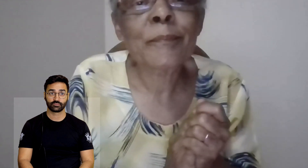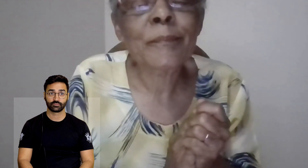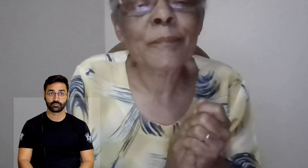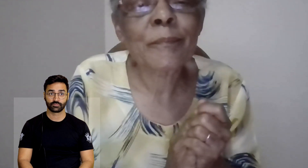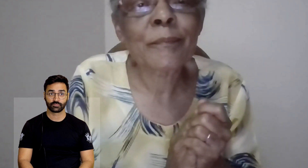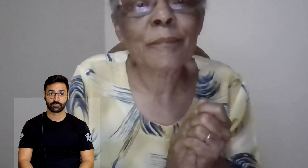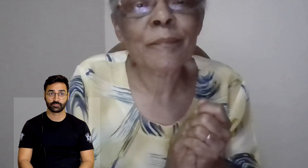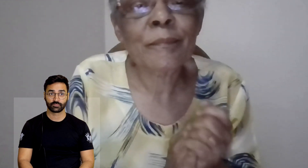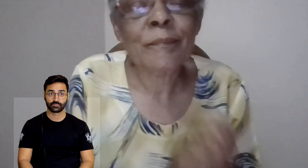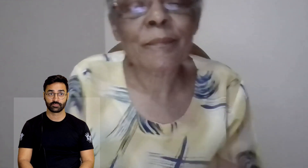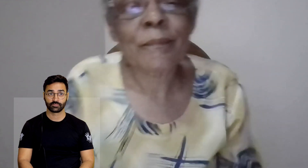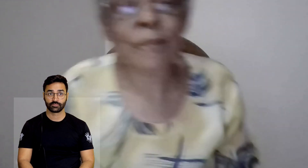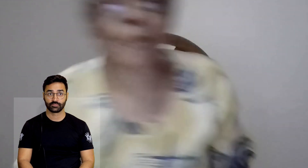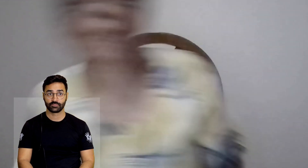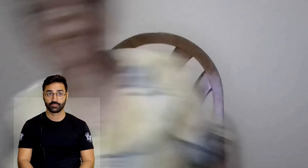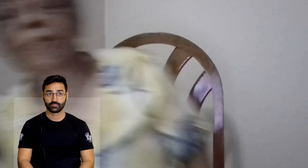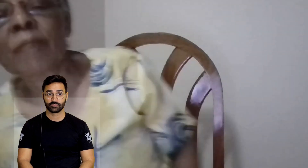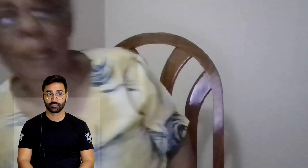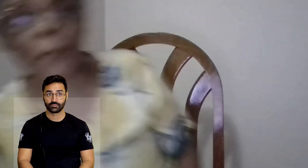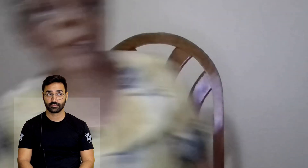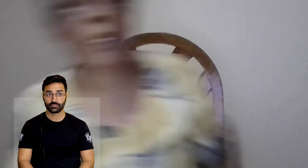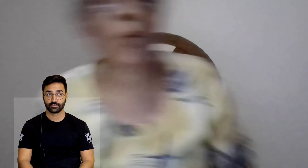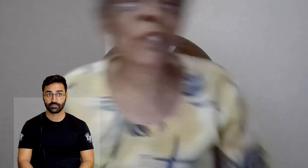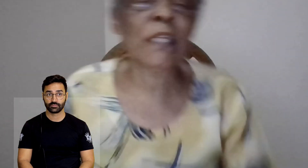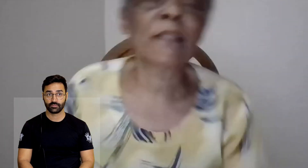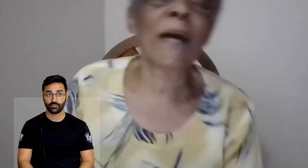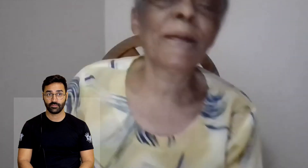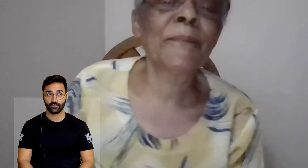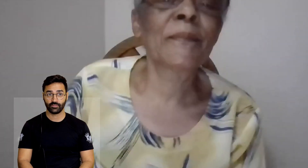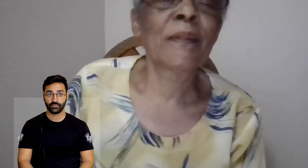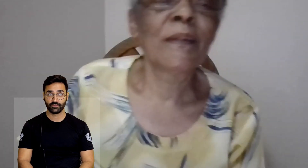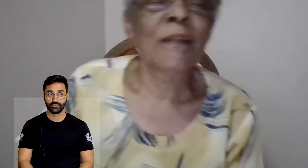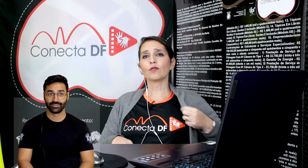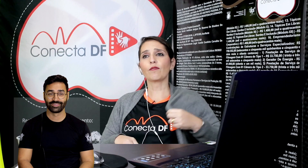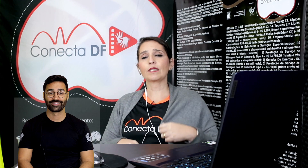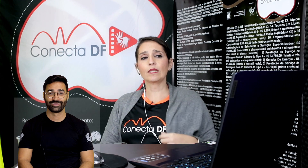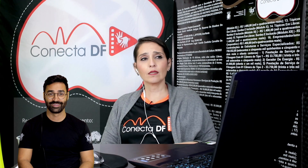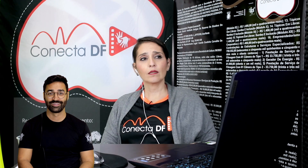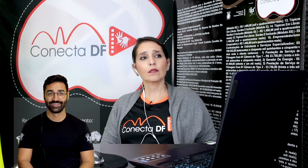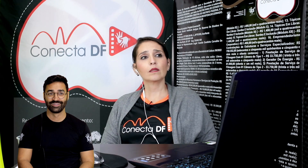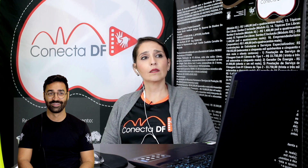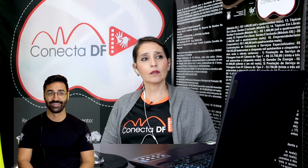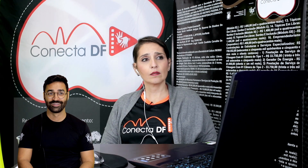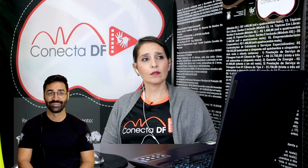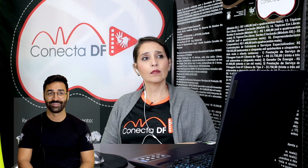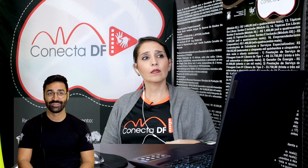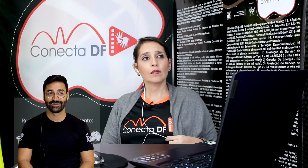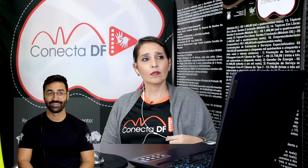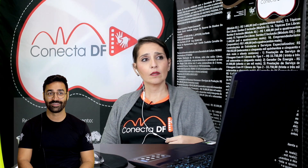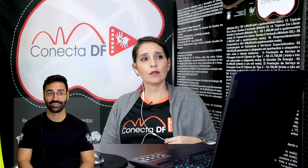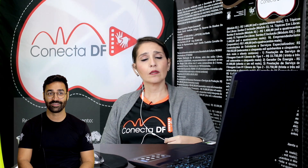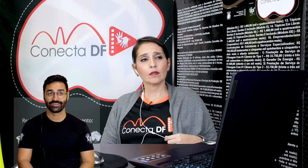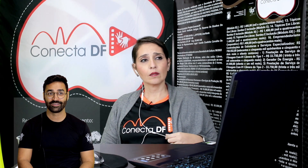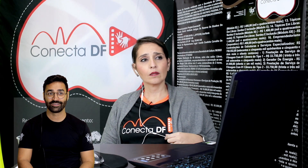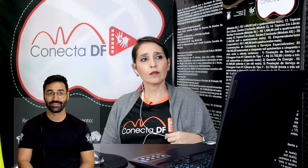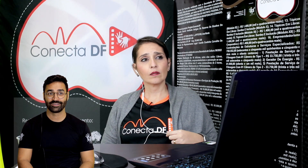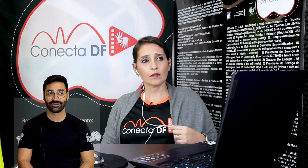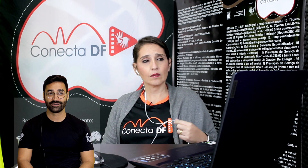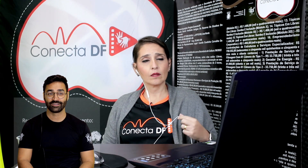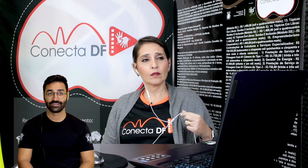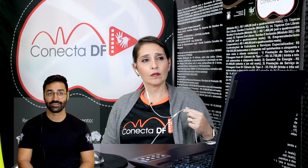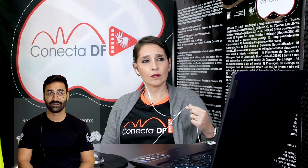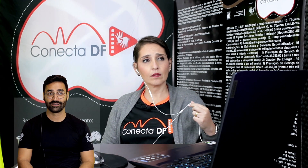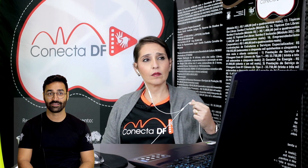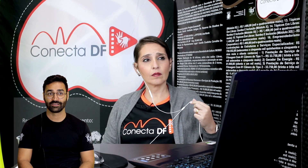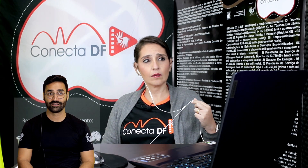Para ele consertar. para ele consertar. Tá. Minha A gente vai internet fazer. está ruim, a imagem está Hein, Fabiana, a imagem